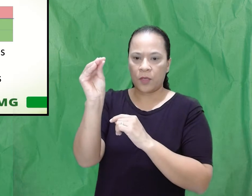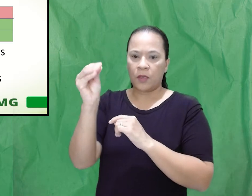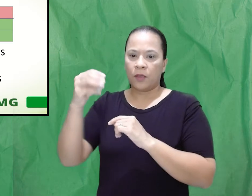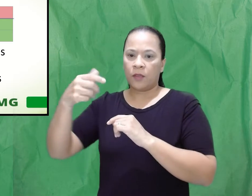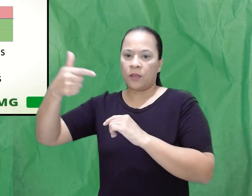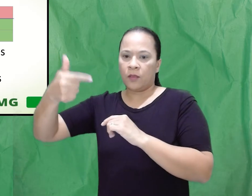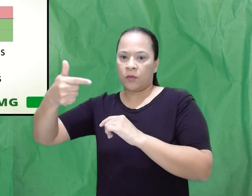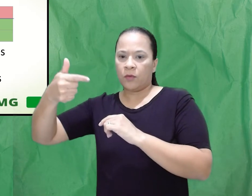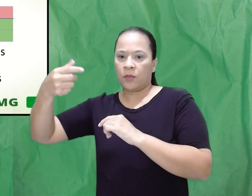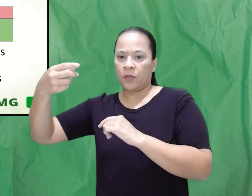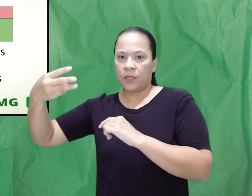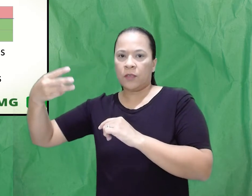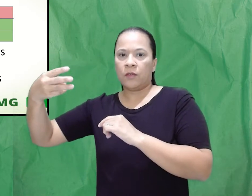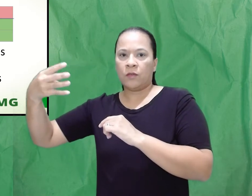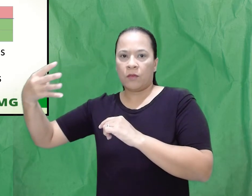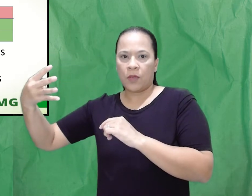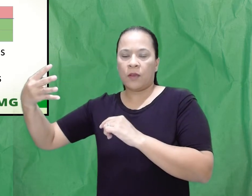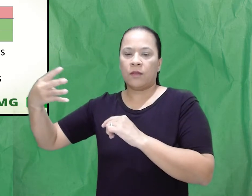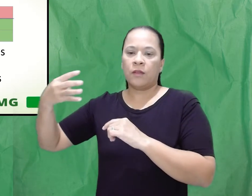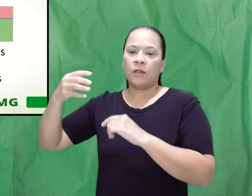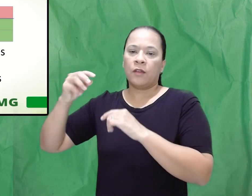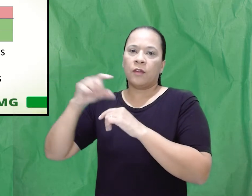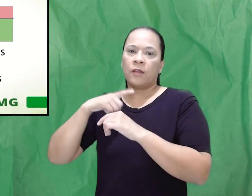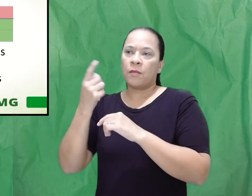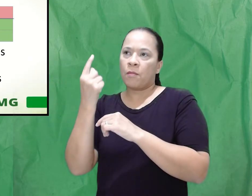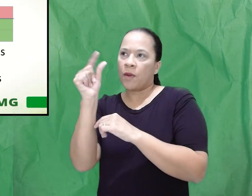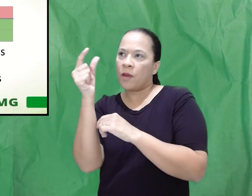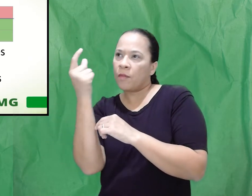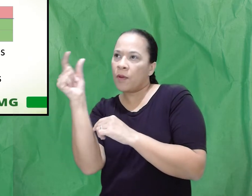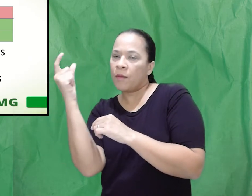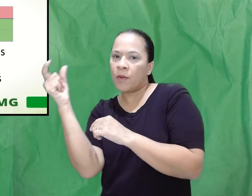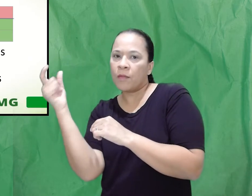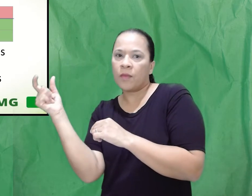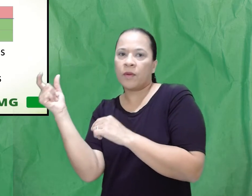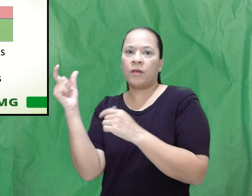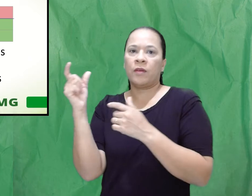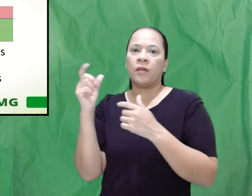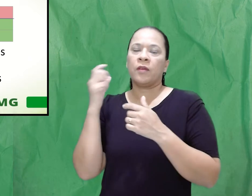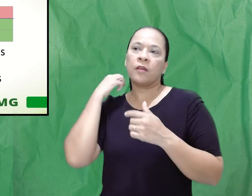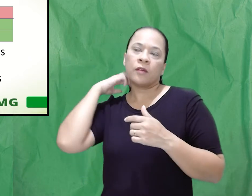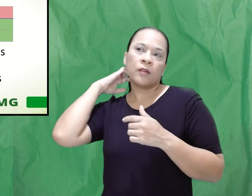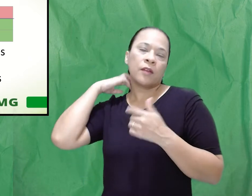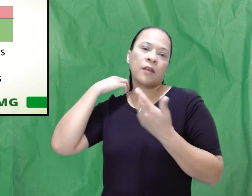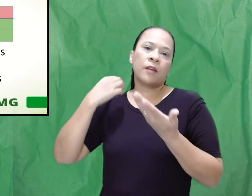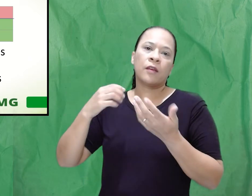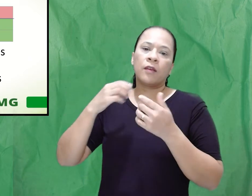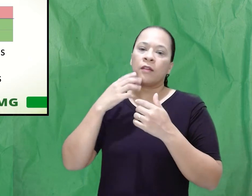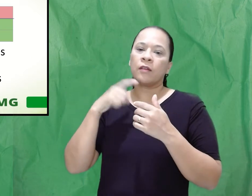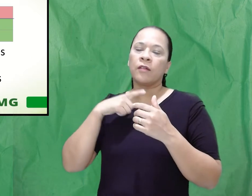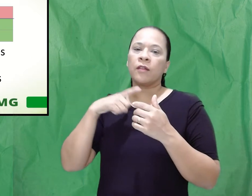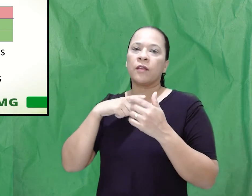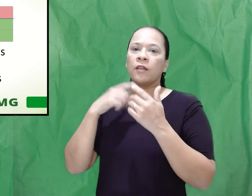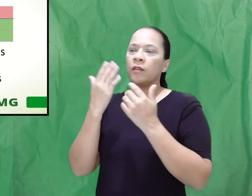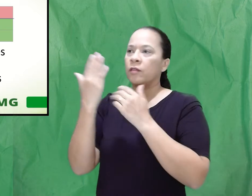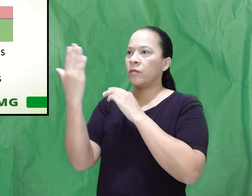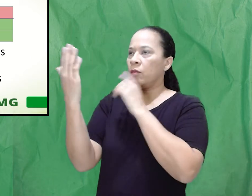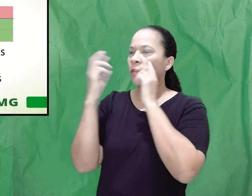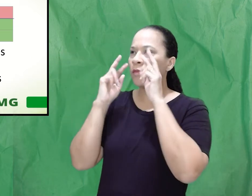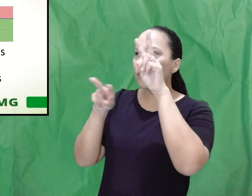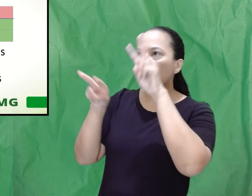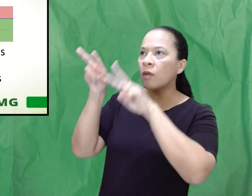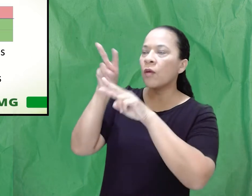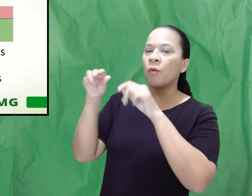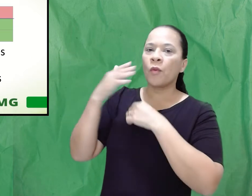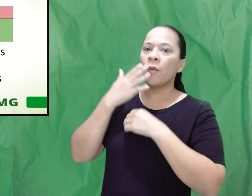um menu. Eu defini cores por fundo desses itens, como os itens do menu tem uma